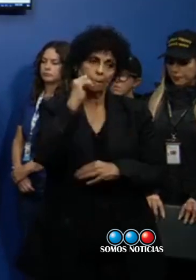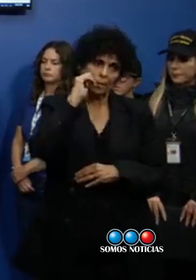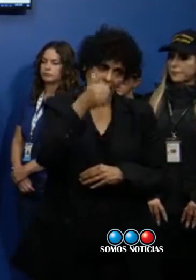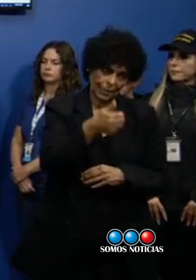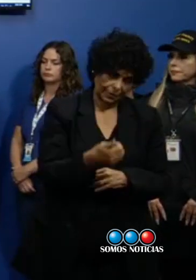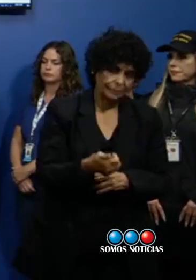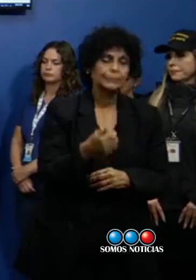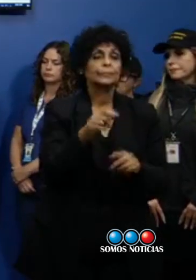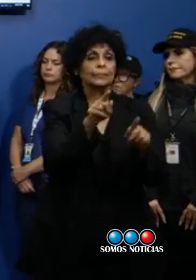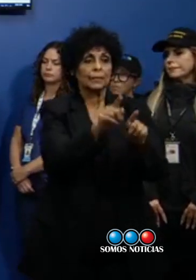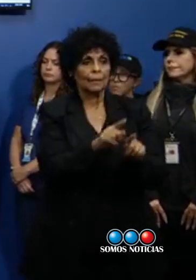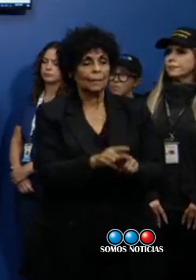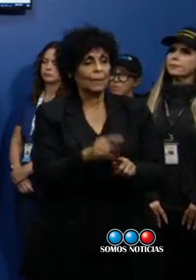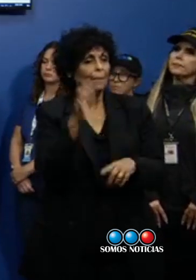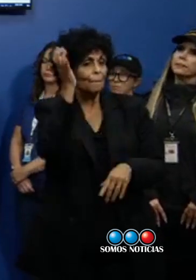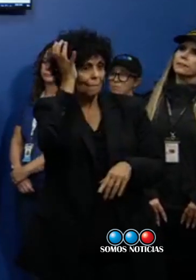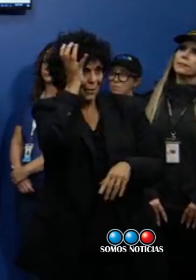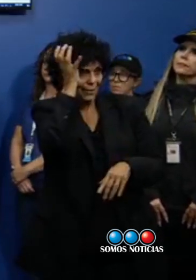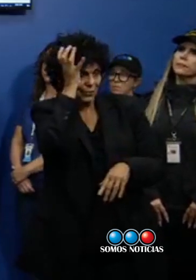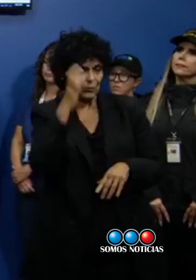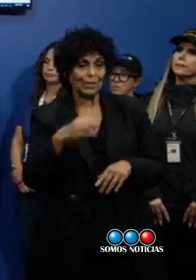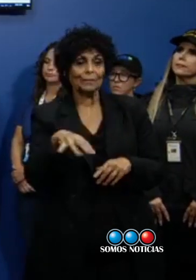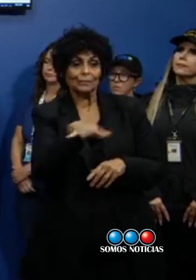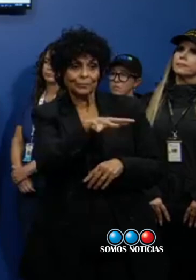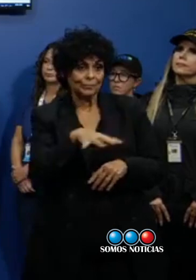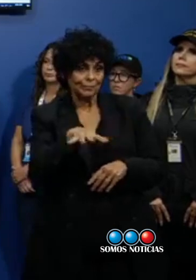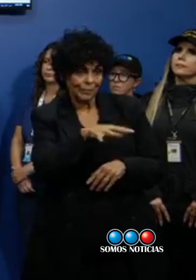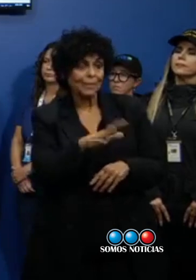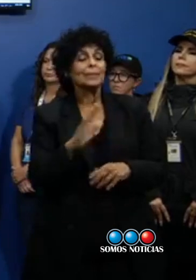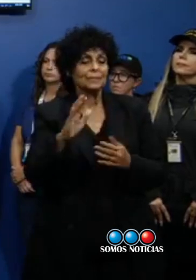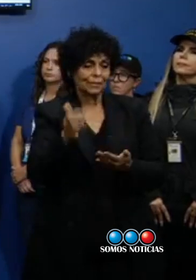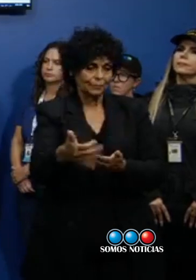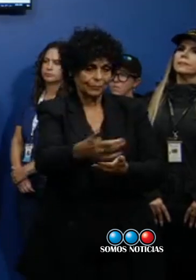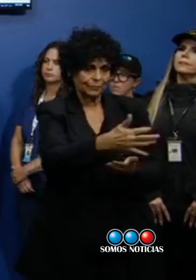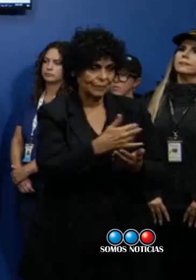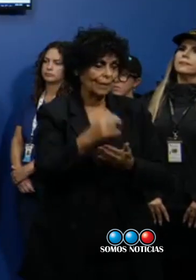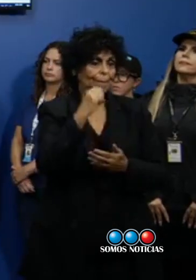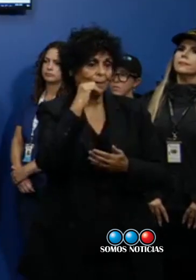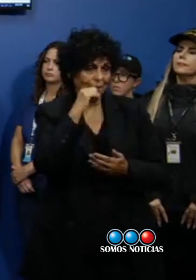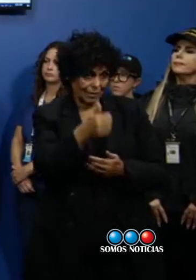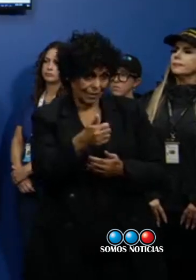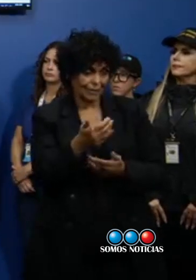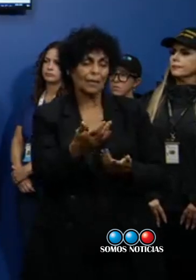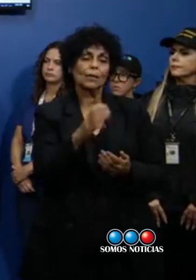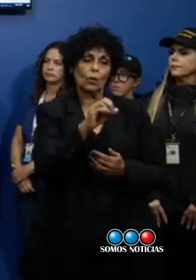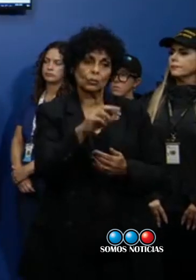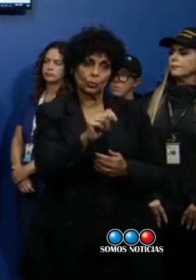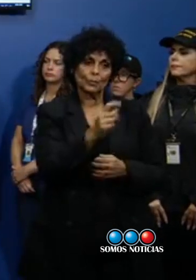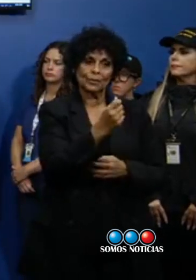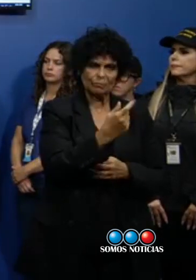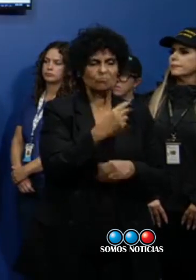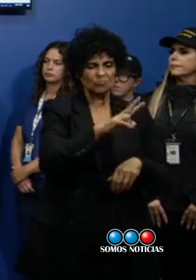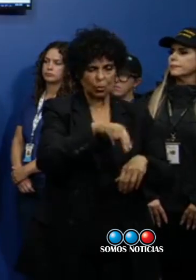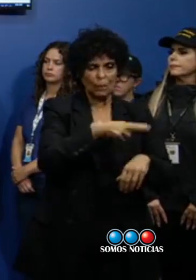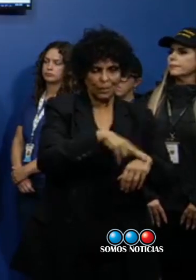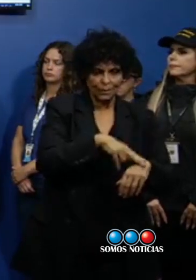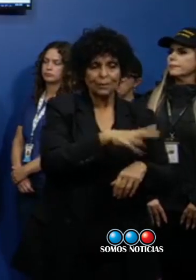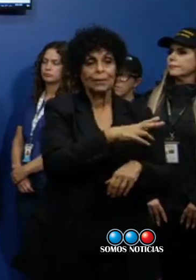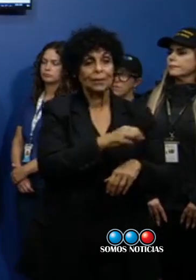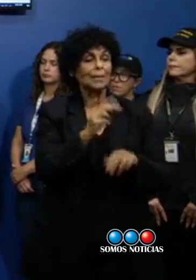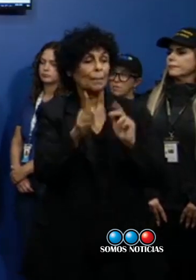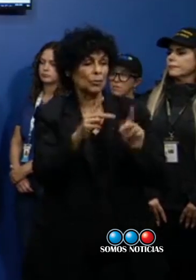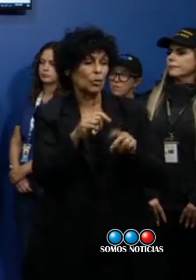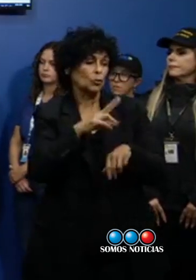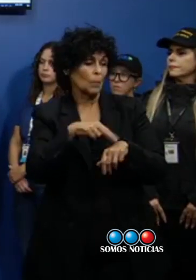basura en las zonas no incorporadas del Condado de ociel se reanudará mañana viernes 11 de octubre de la misma manera y los clientes que regularmente